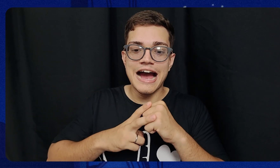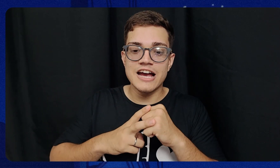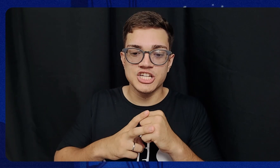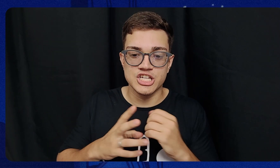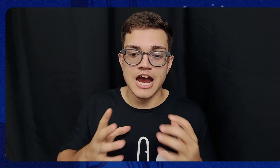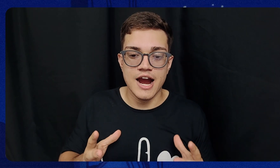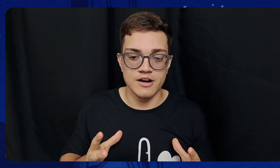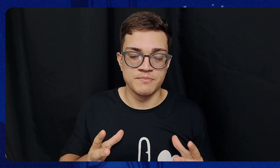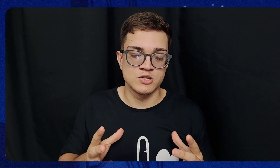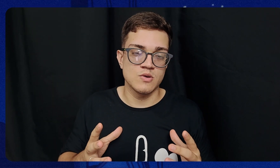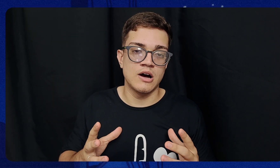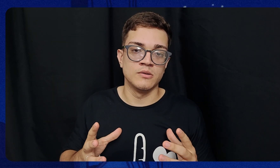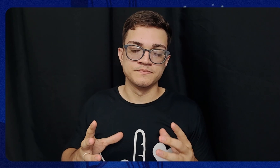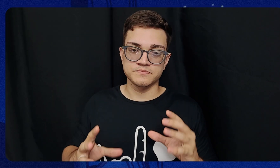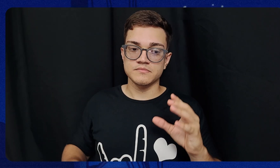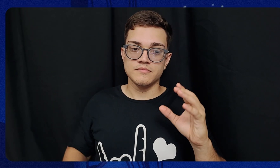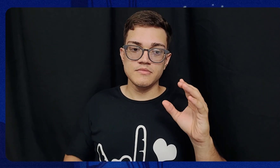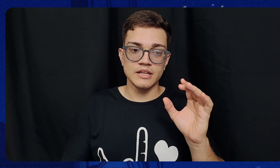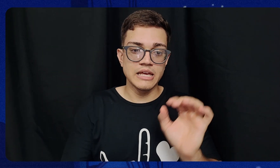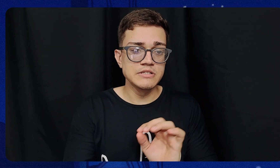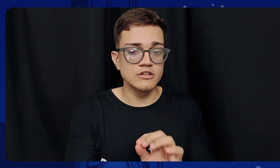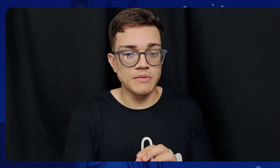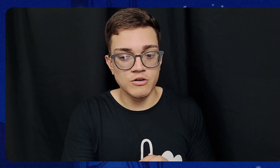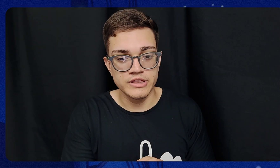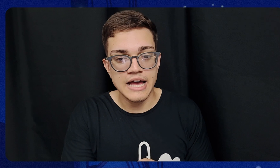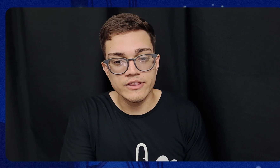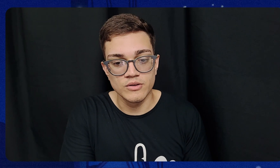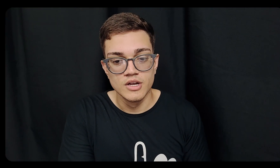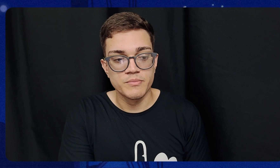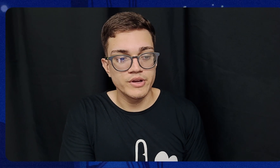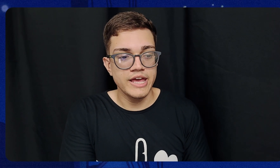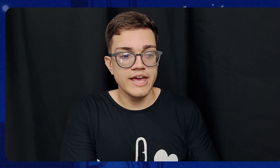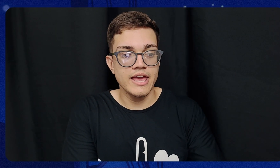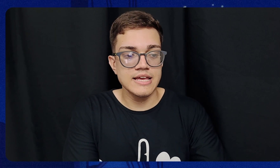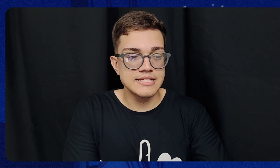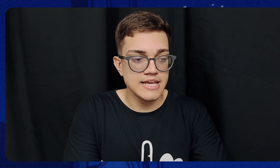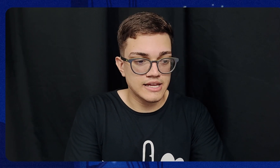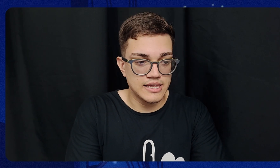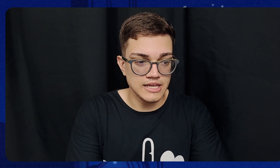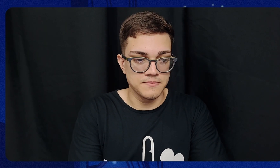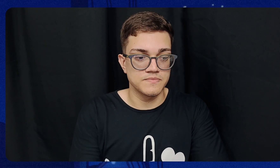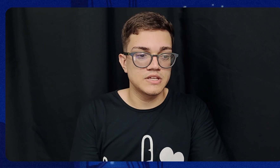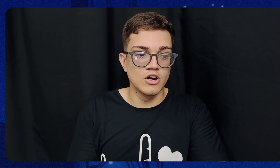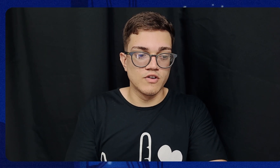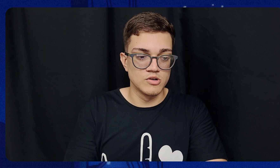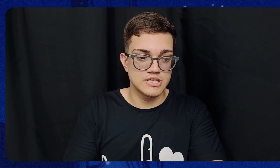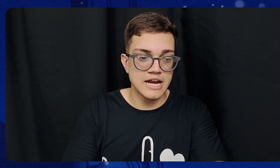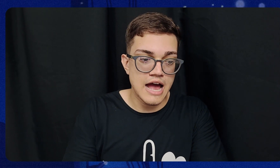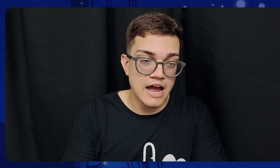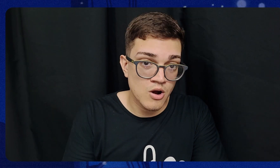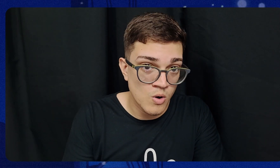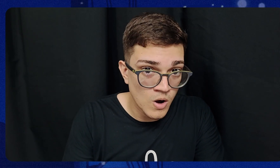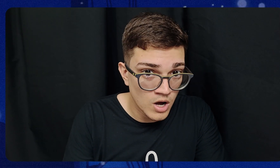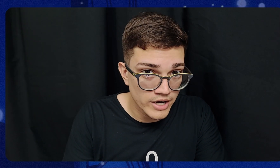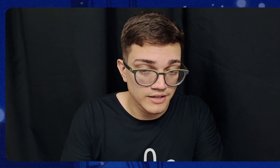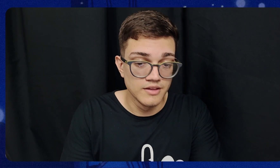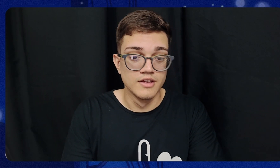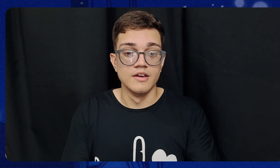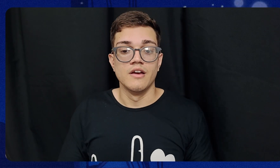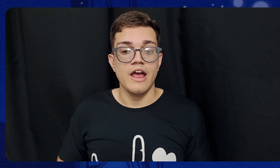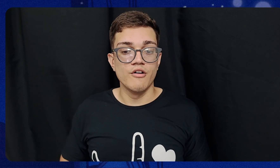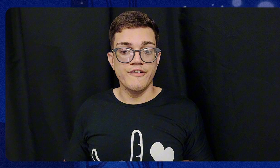verbo achar, pessoal. Temos que tomar cuidado, porque esse aqui, que eu vou mostrar